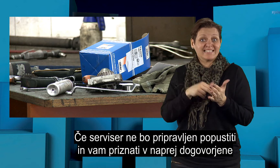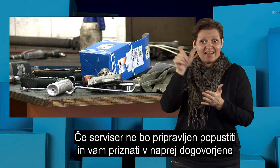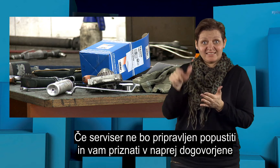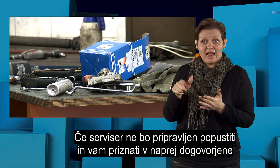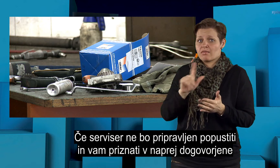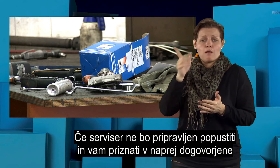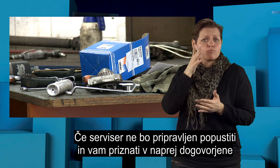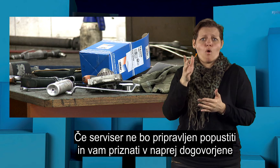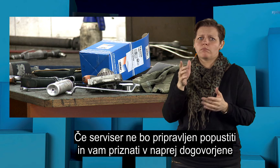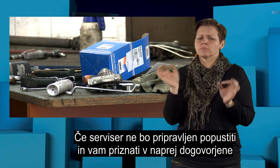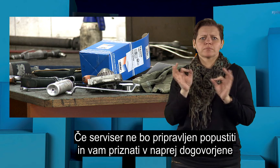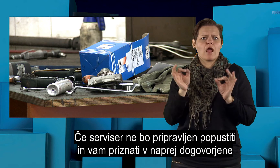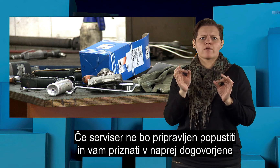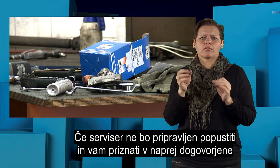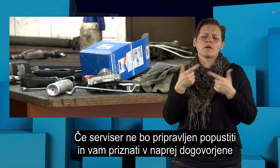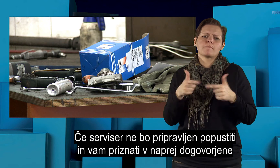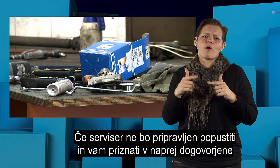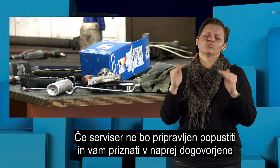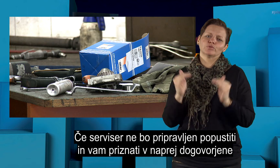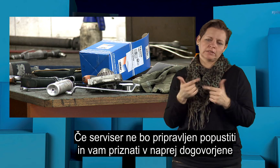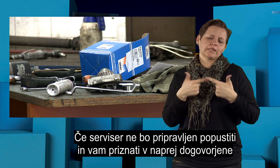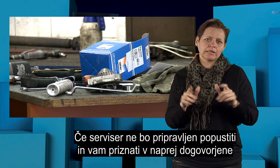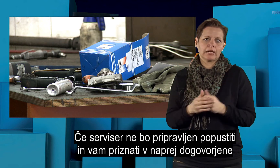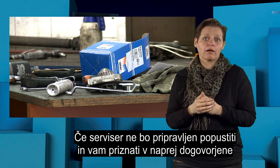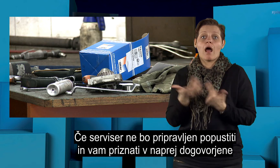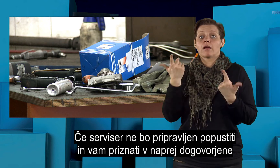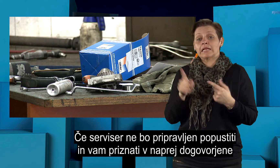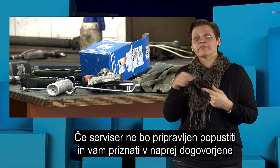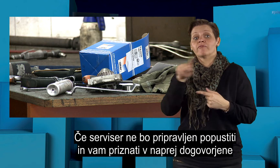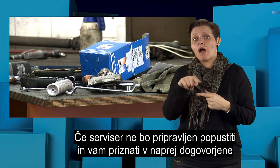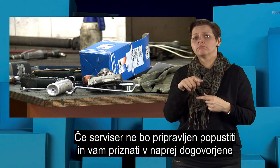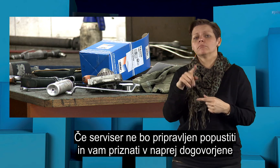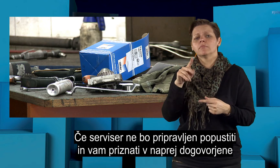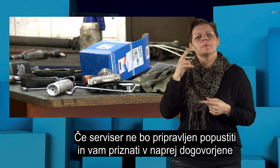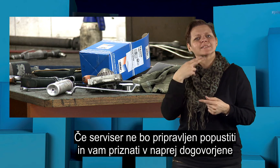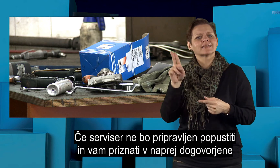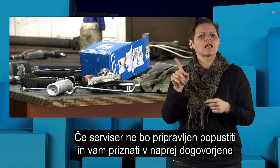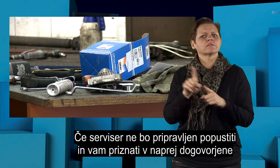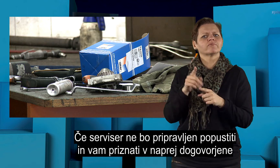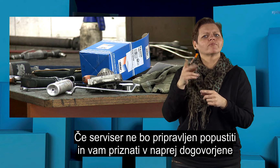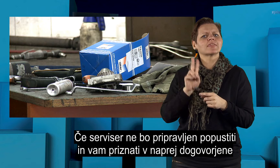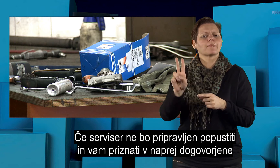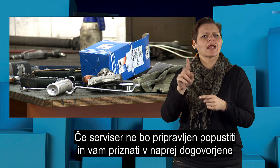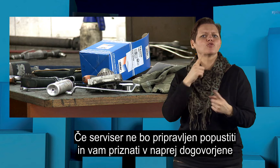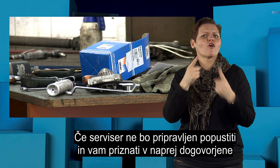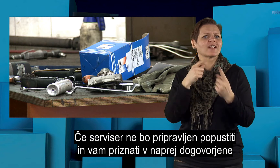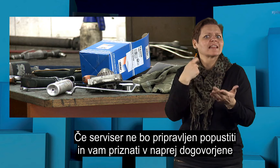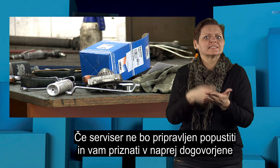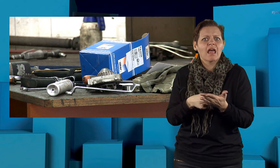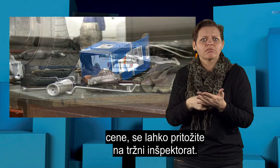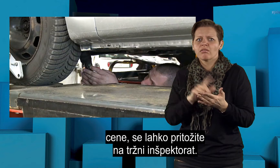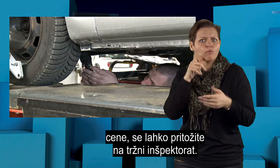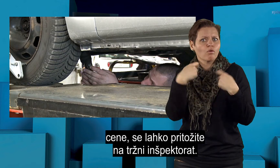Če serviser ne bo pripravljen popustiti in vam priznati vnaprej dogovorjene cene, se lahko pritožite na